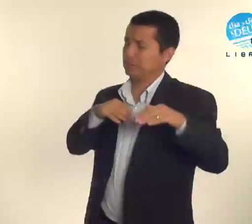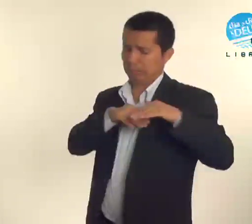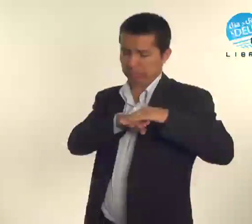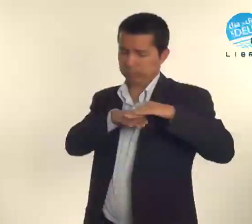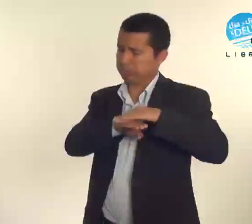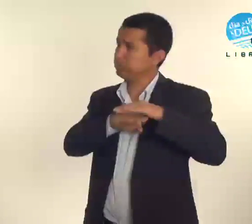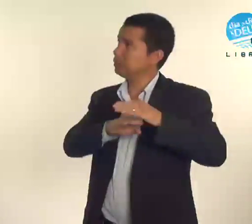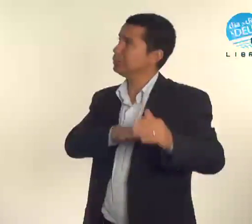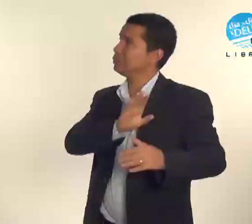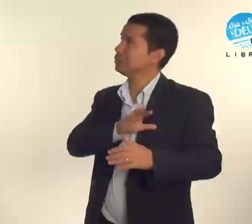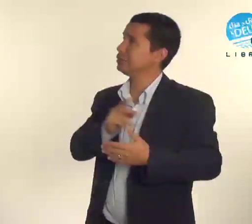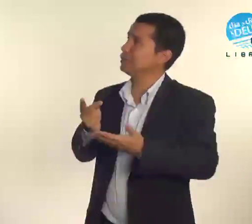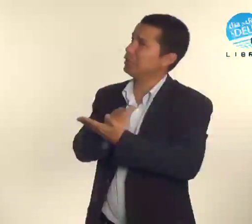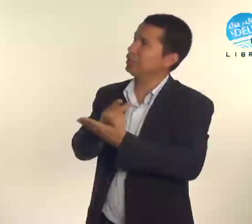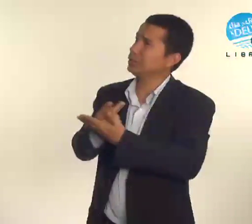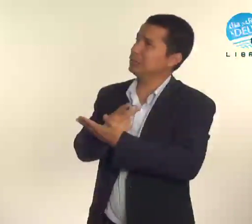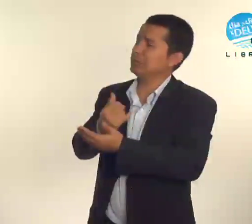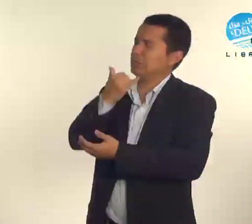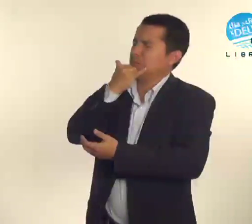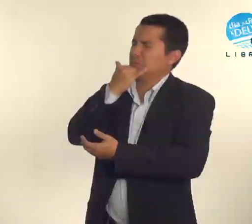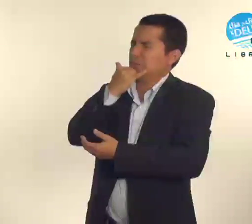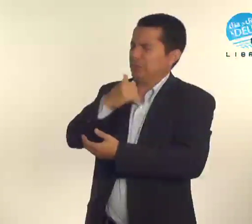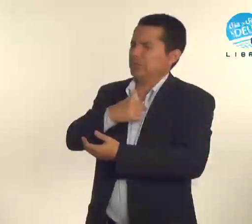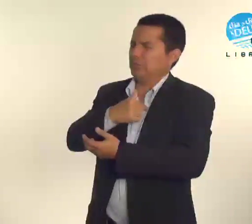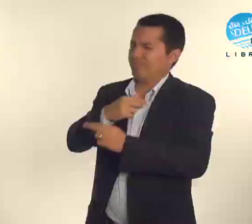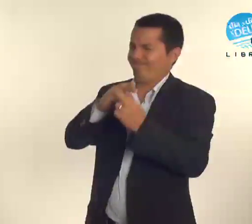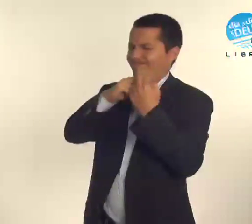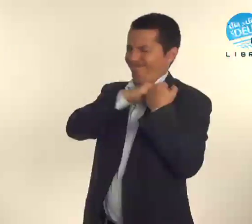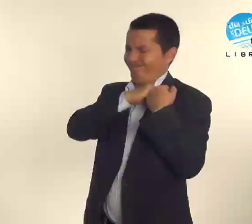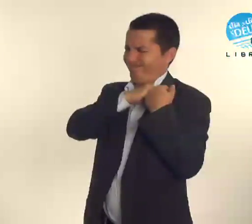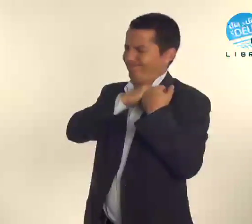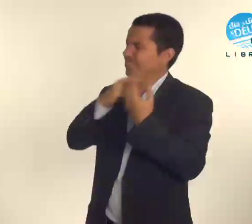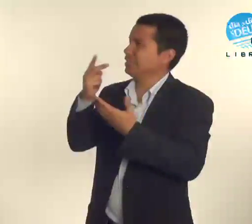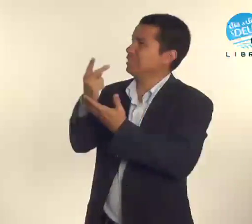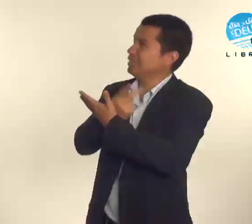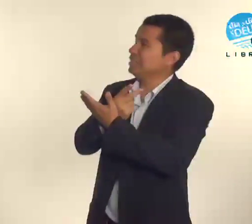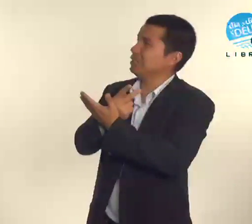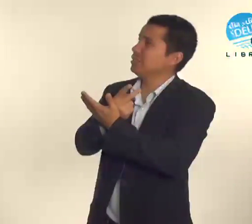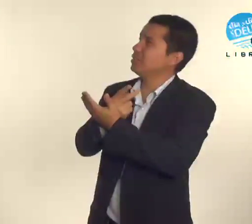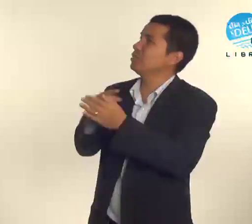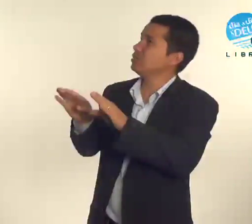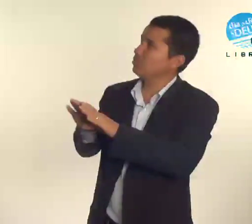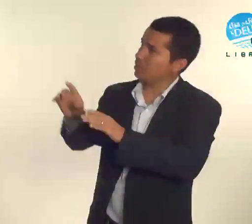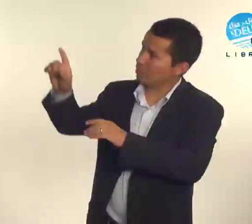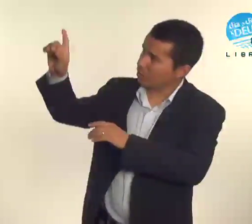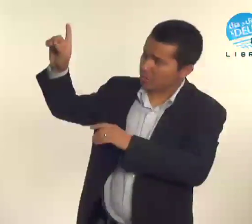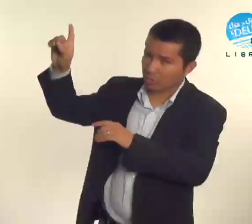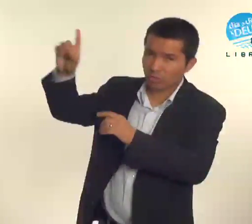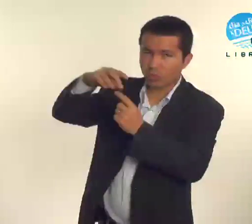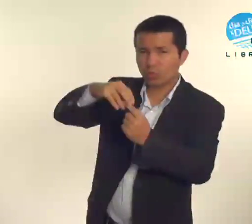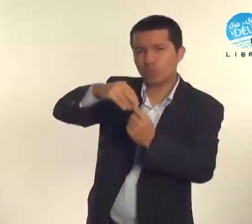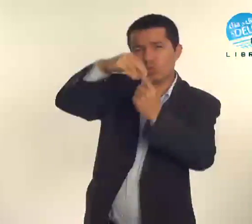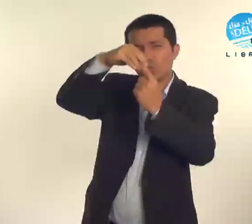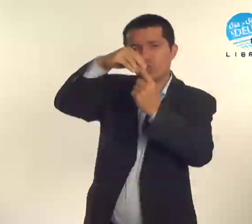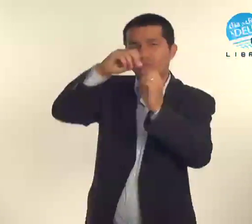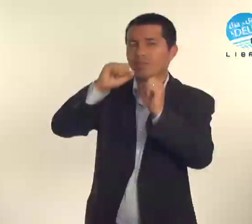você entesourou coisas que não devia no teu coração. Você é responsável. Que Ele é o único que